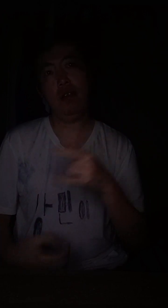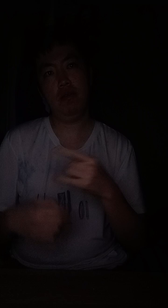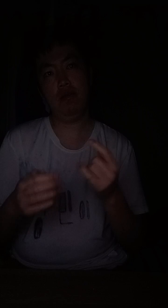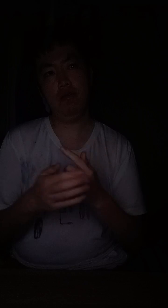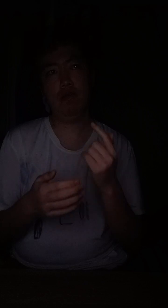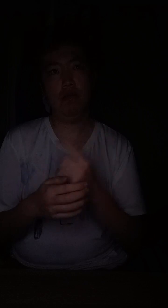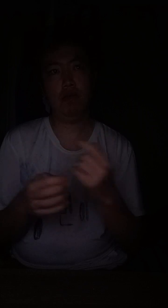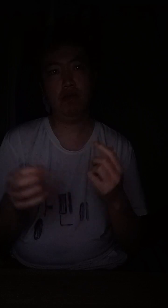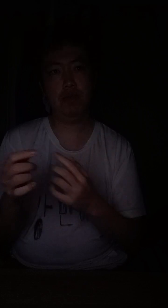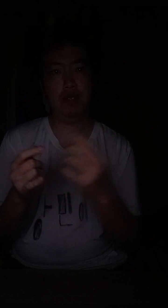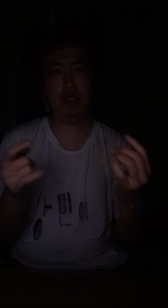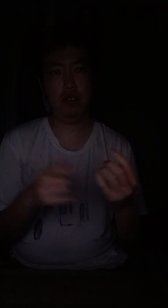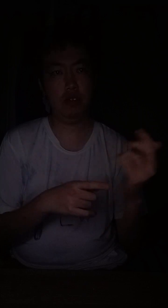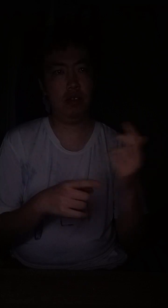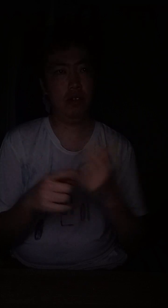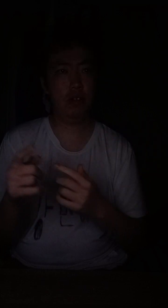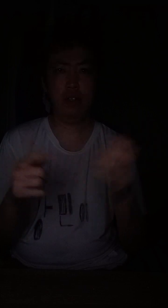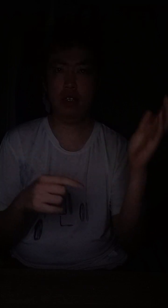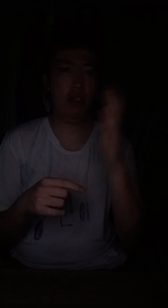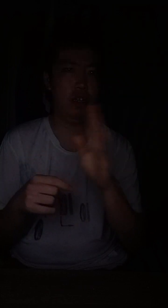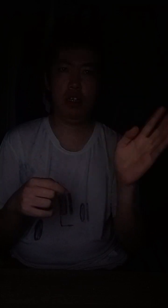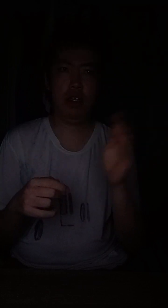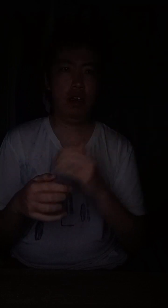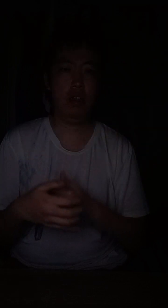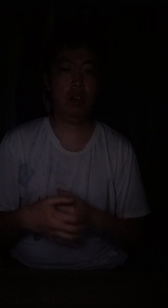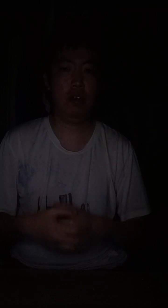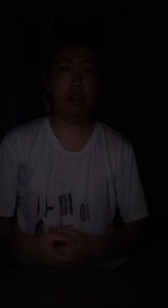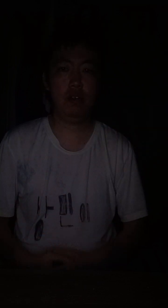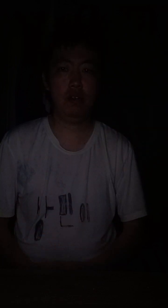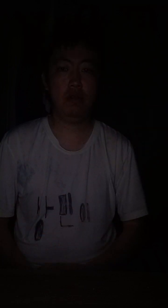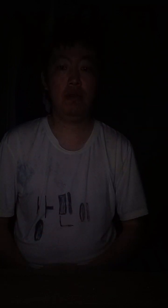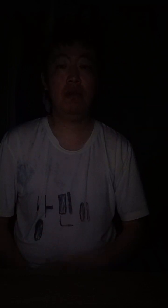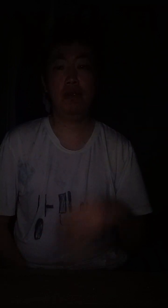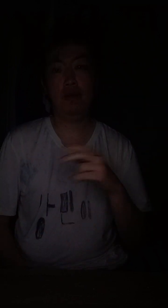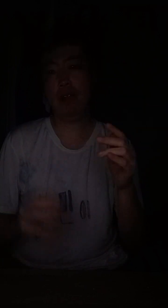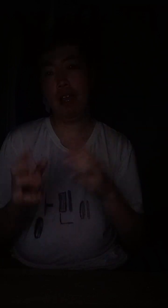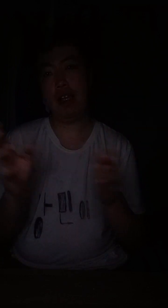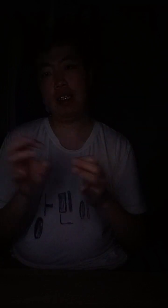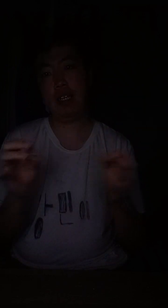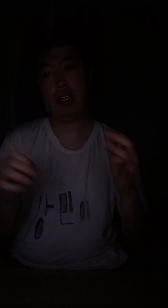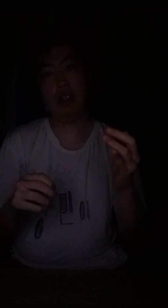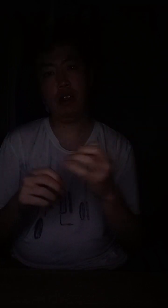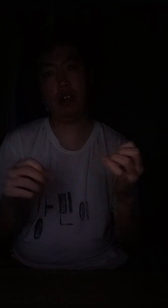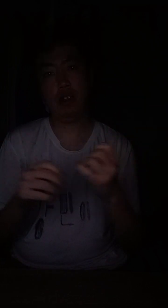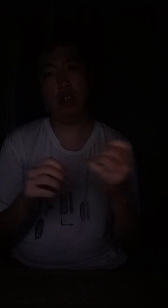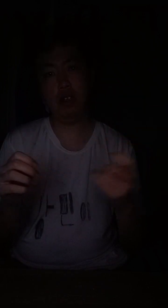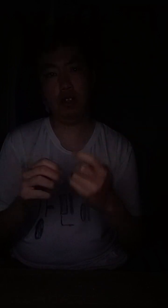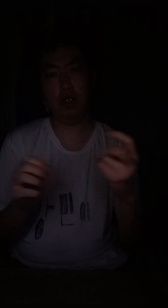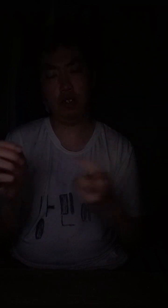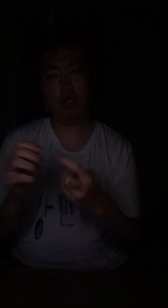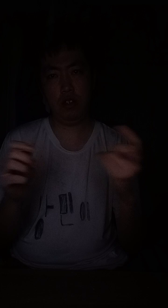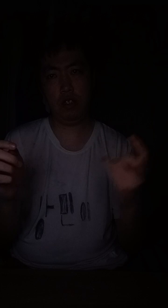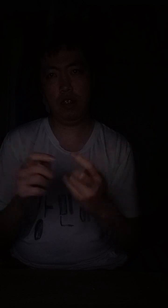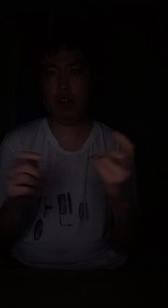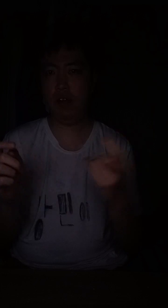인사청문회 경과 보고서는 채택되지 않았습니다. 야당이 박 사장의 정치 편향성 등을 이유로 후보자